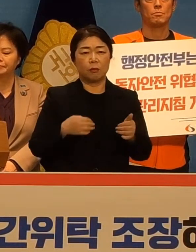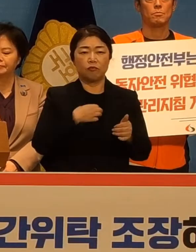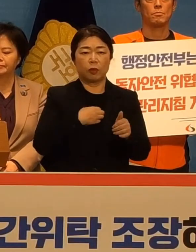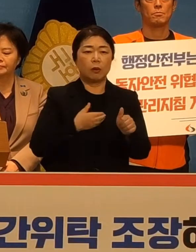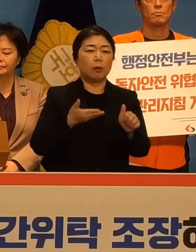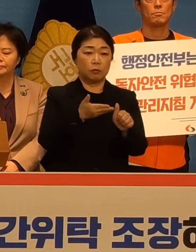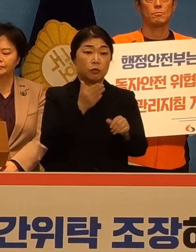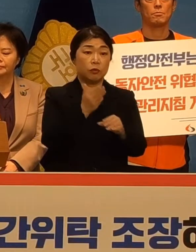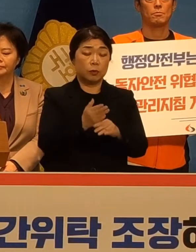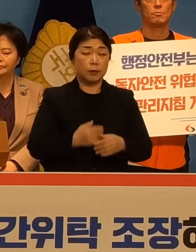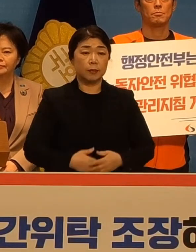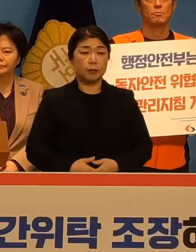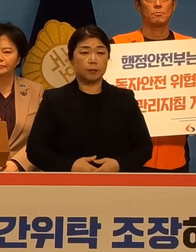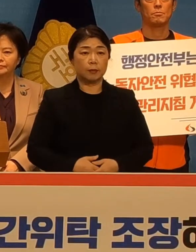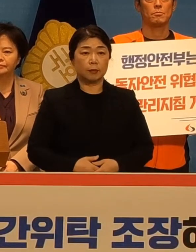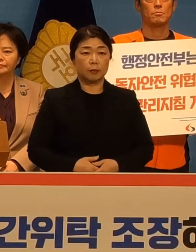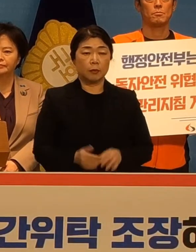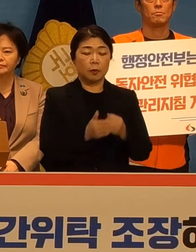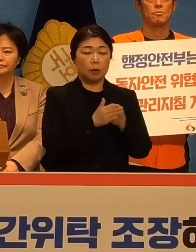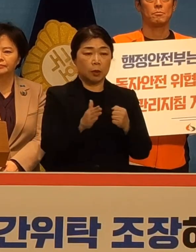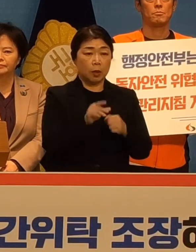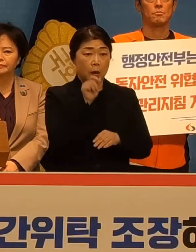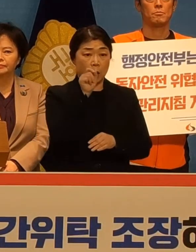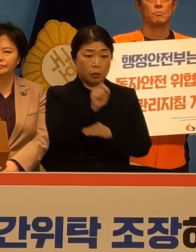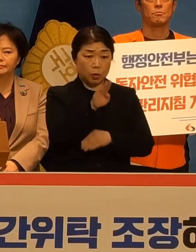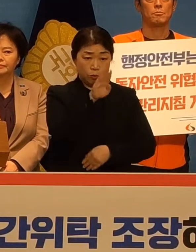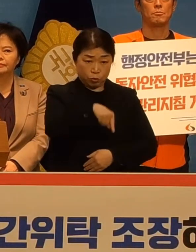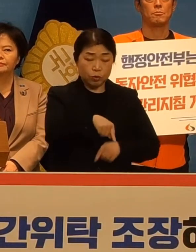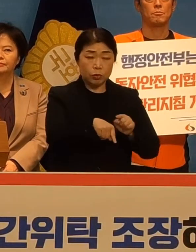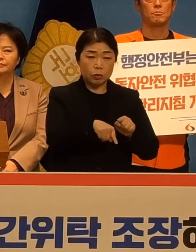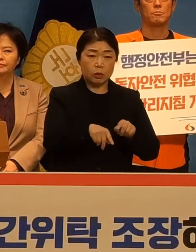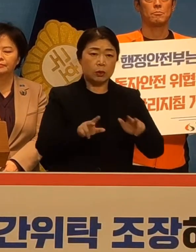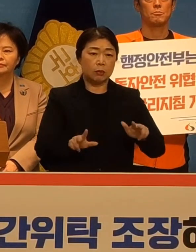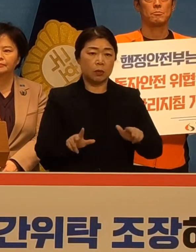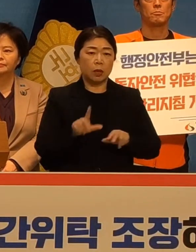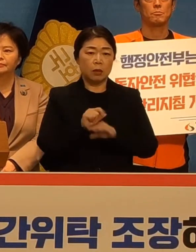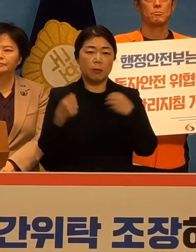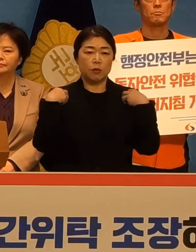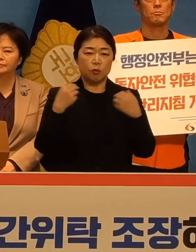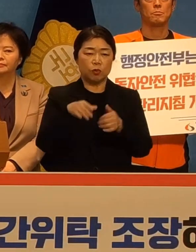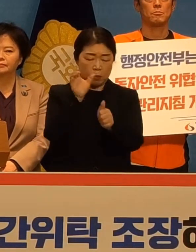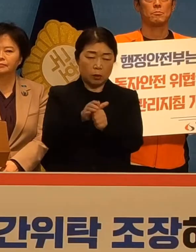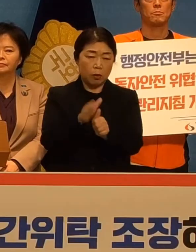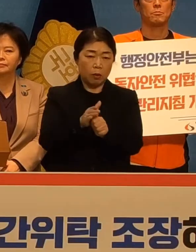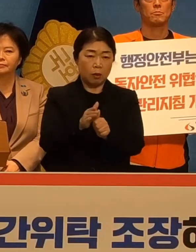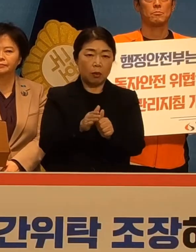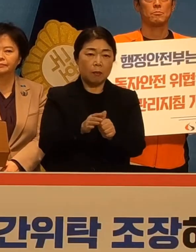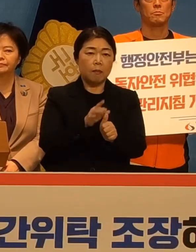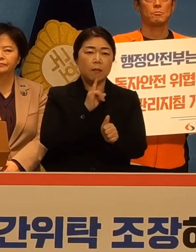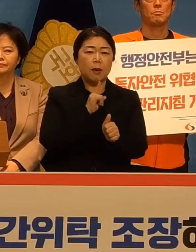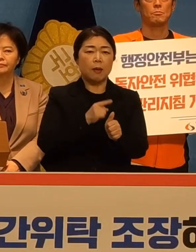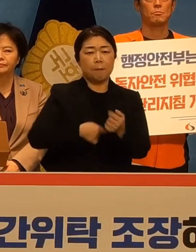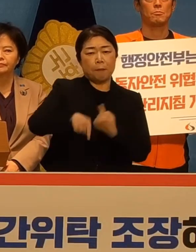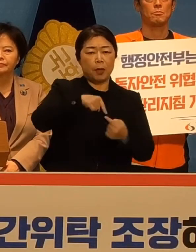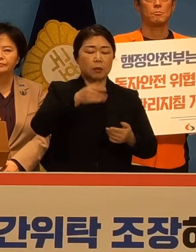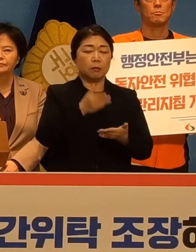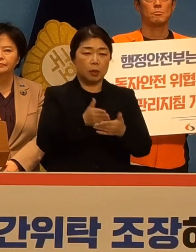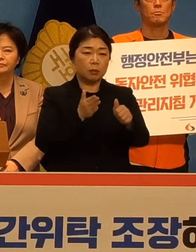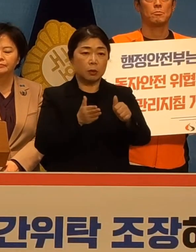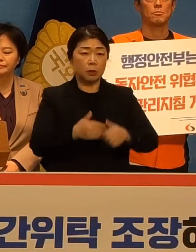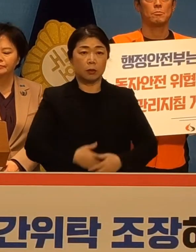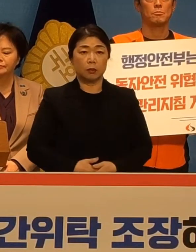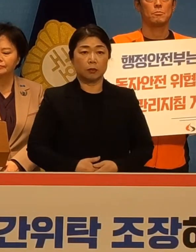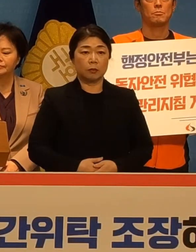있습니다. 행정안전부는 더 이상 지자체 자율이라는 핑계 뒤에 숨지 마십시오. 행정안전부는